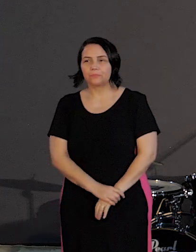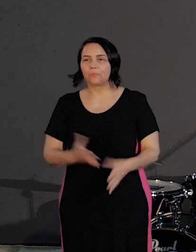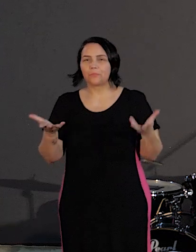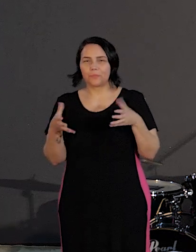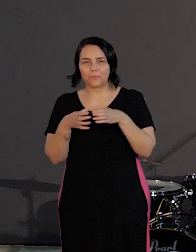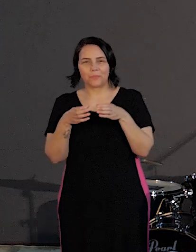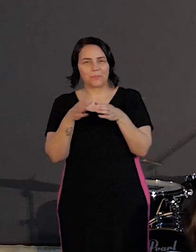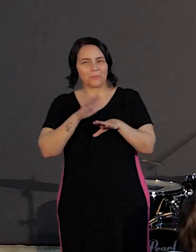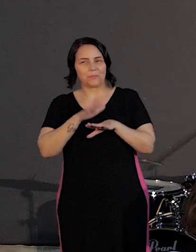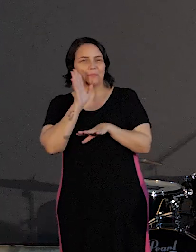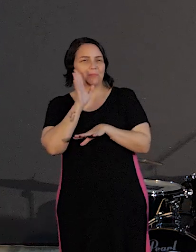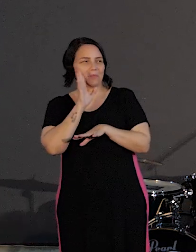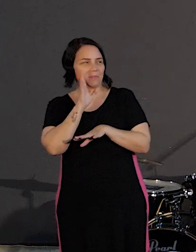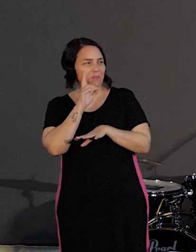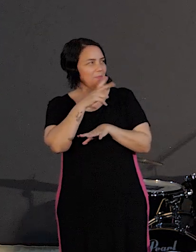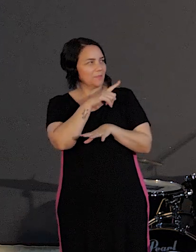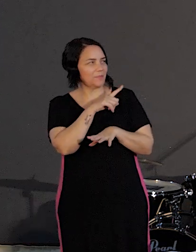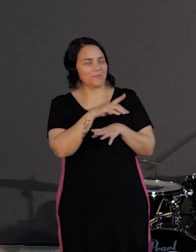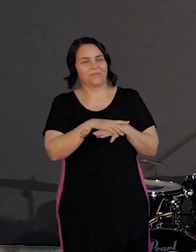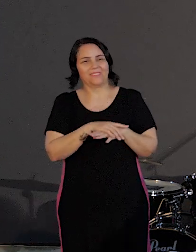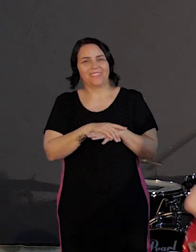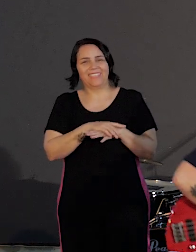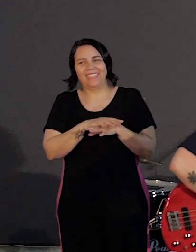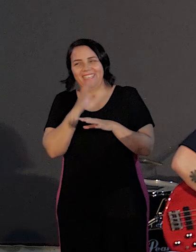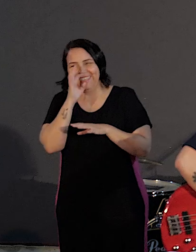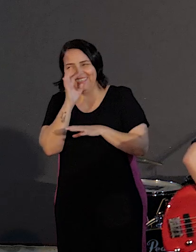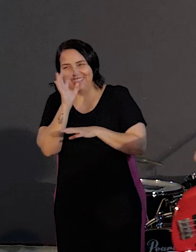turma mais legal que tem aí, galera. Não quero me achar.